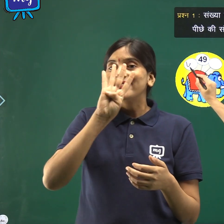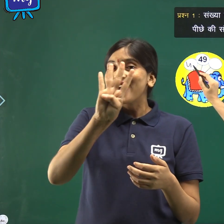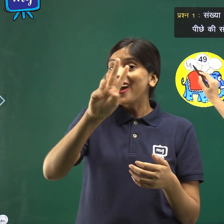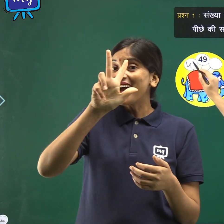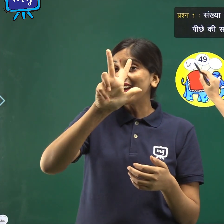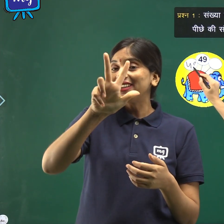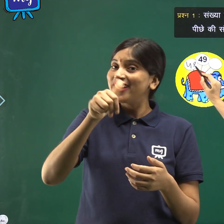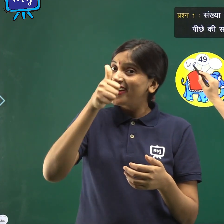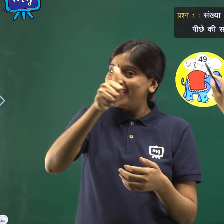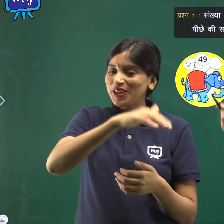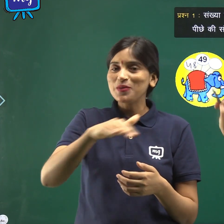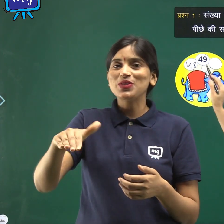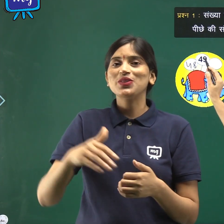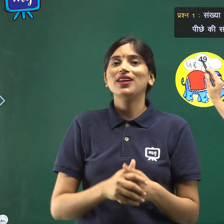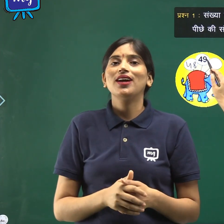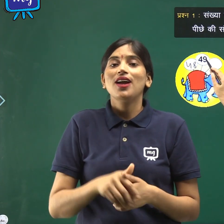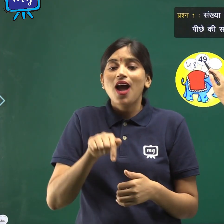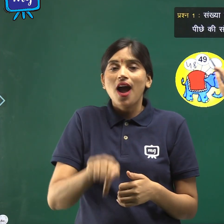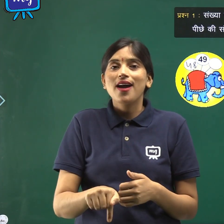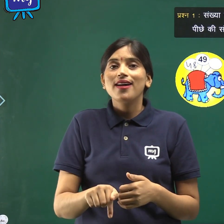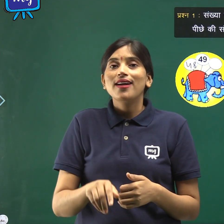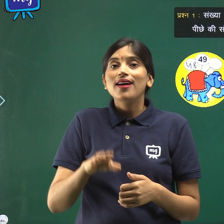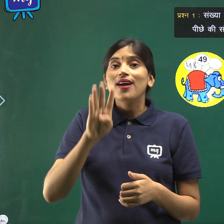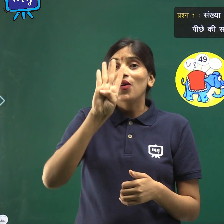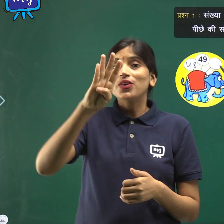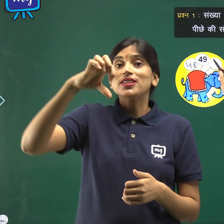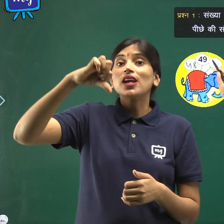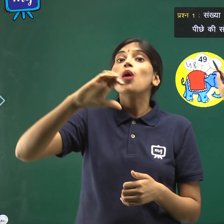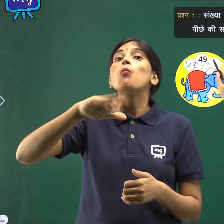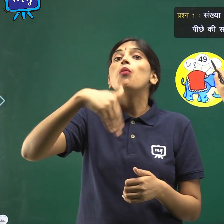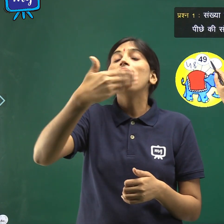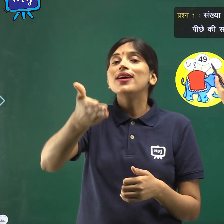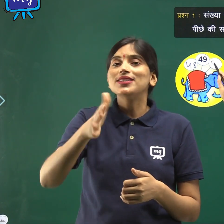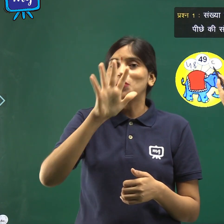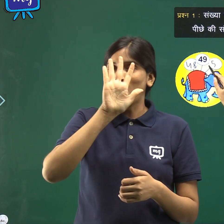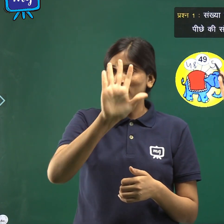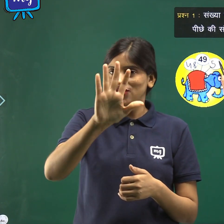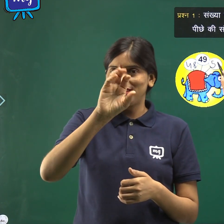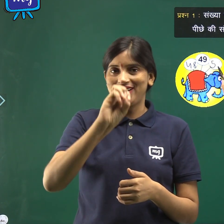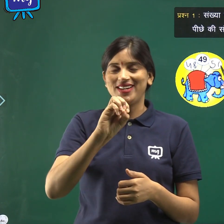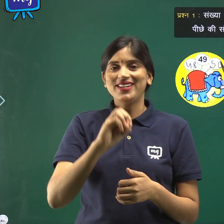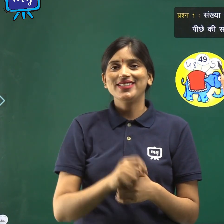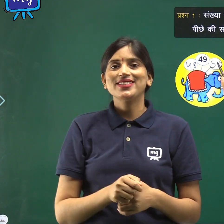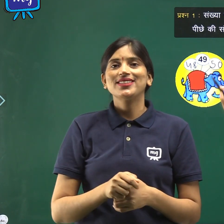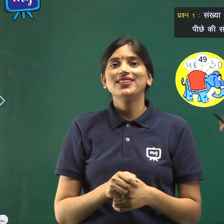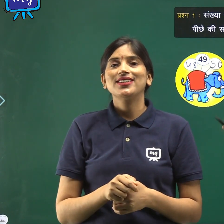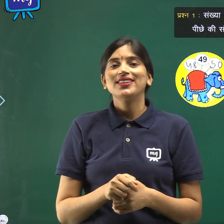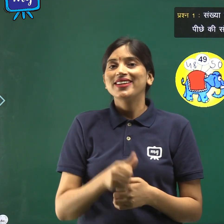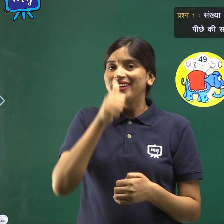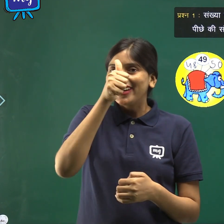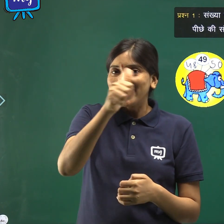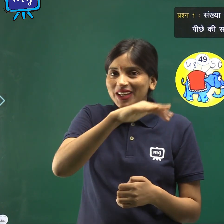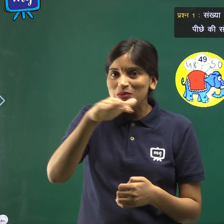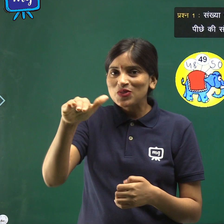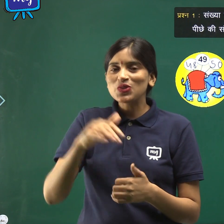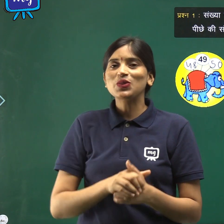48। ठीक है बच्चों, अब 49 के बाद कितने आते हैं? 50। ठीक है